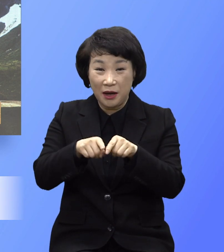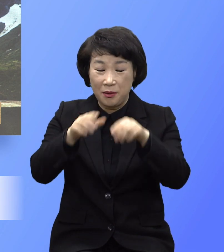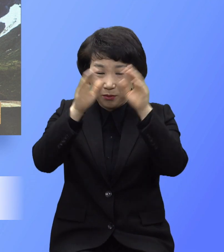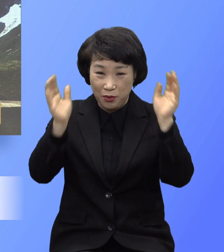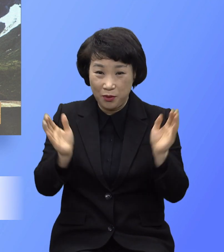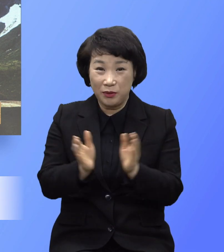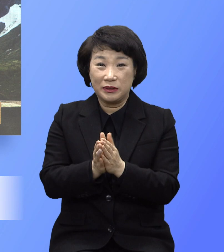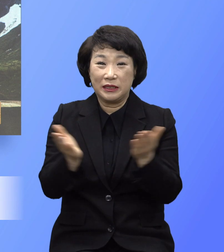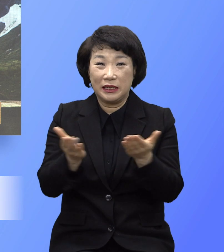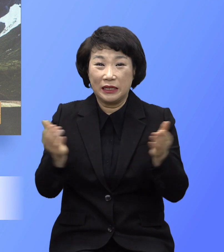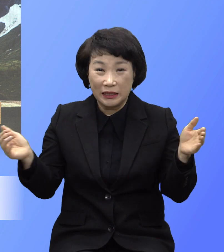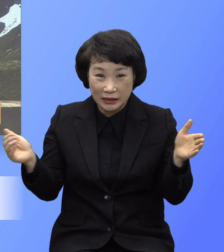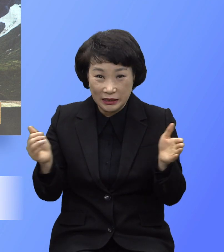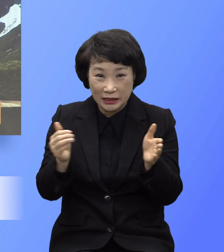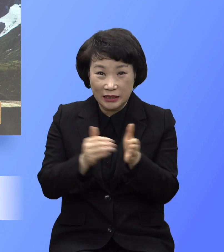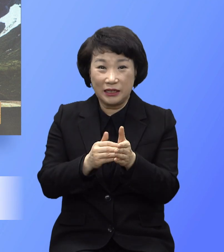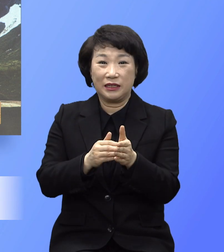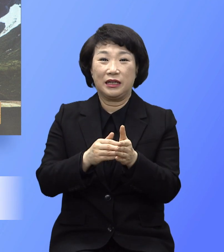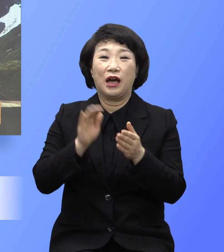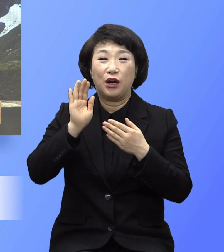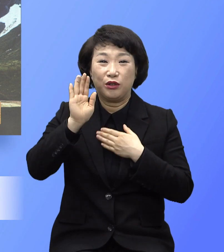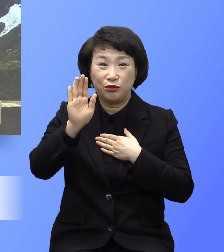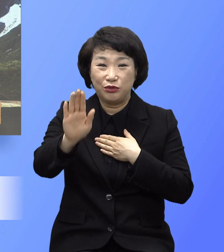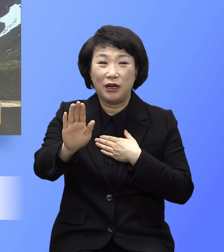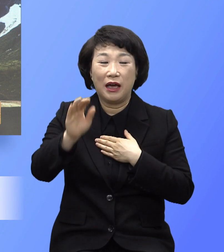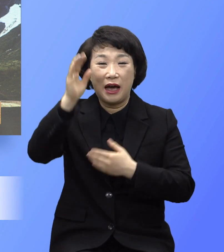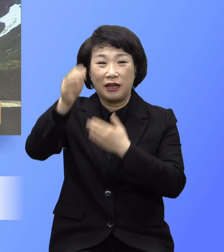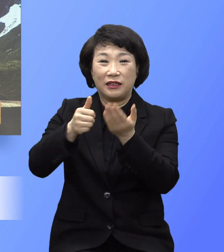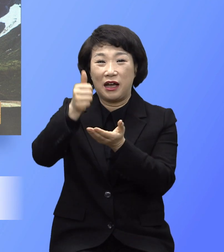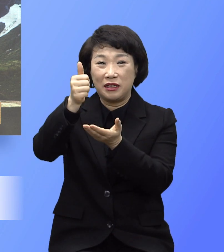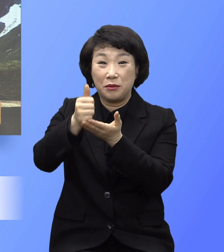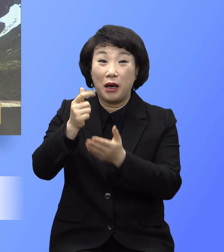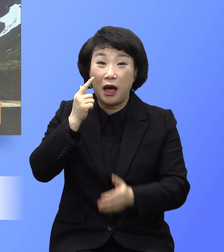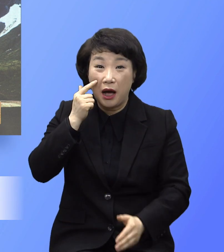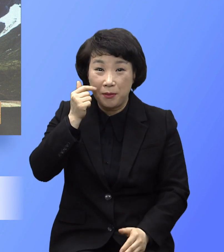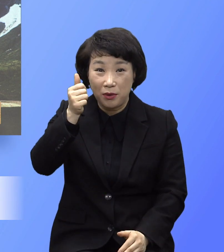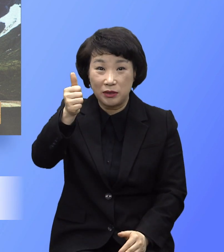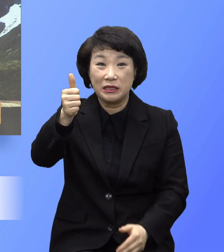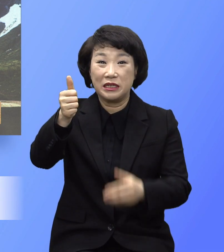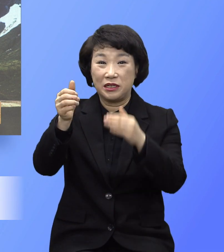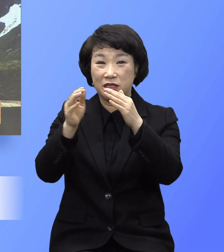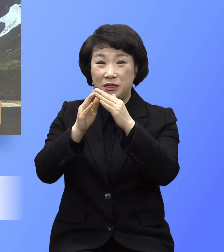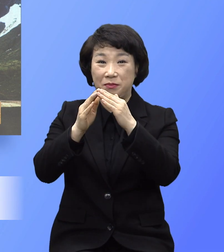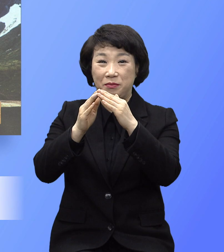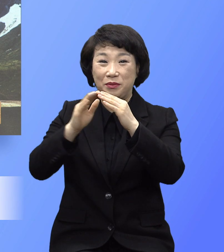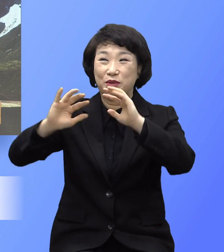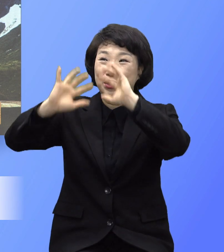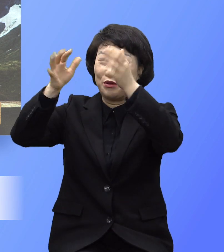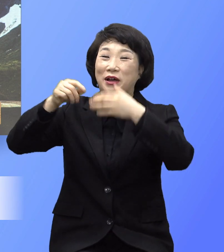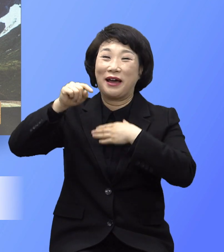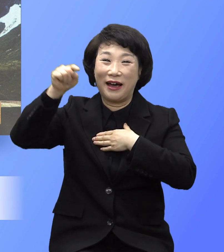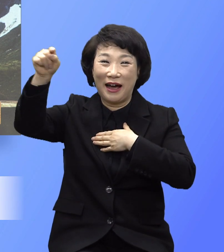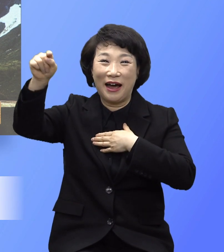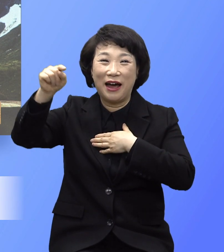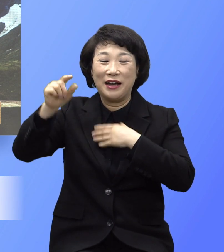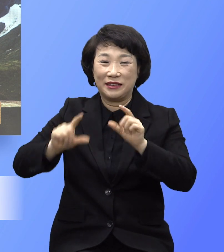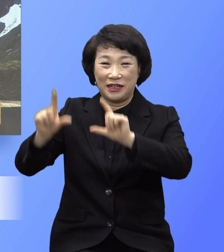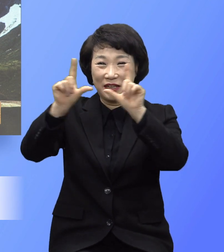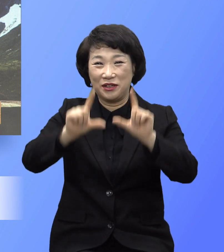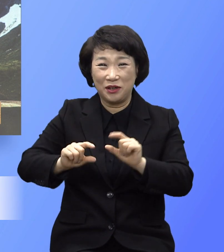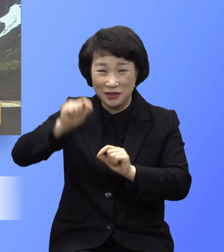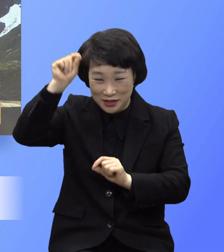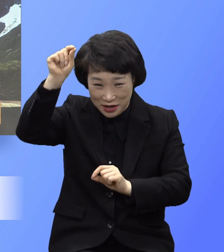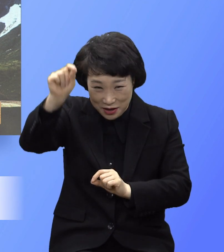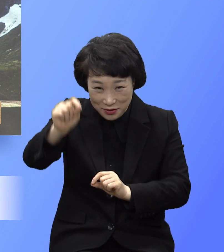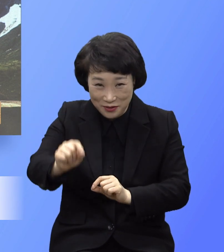모든 사역을 마친 다음에는 하나님 아버지의 집 천국에서